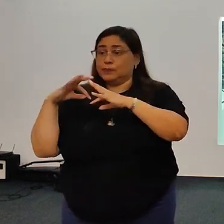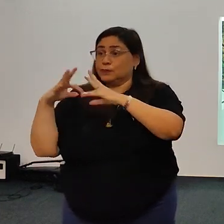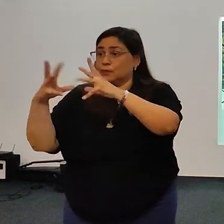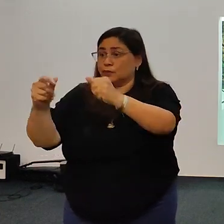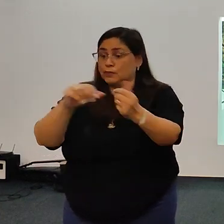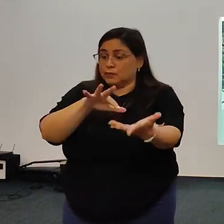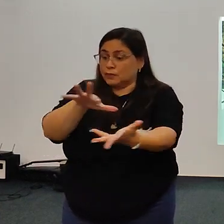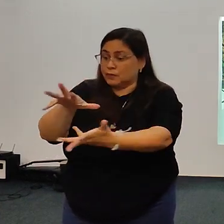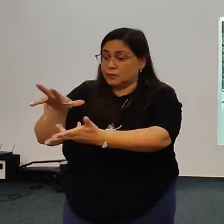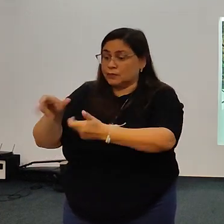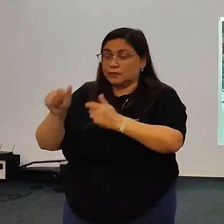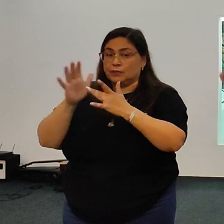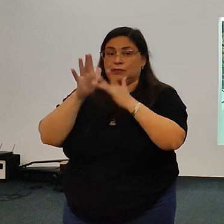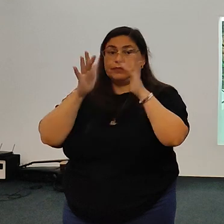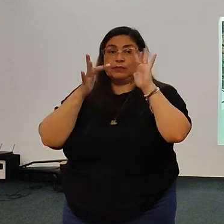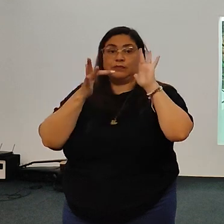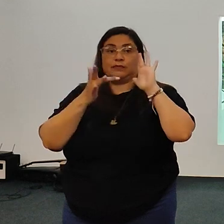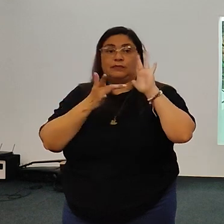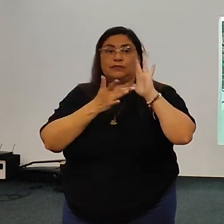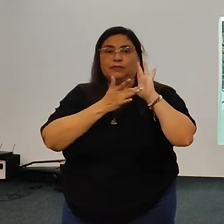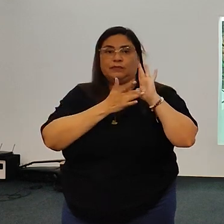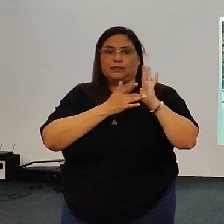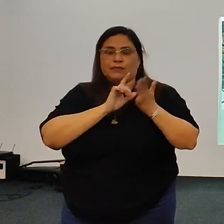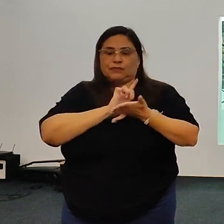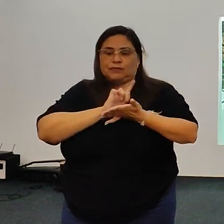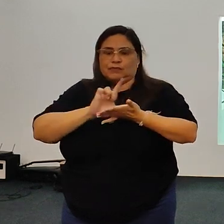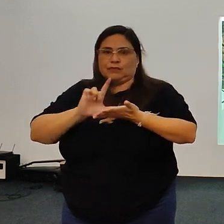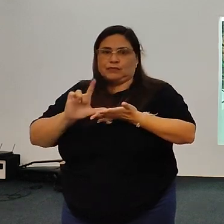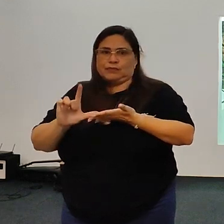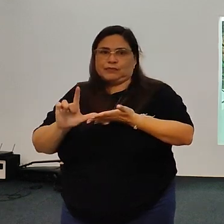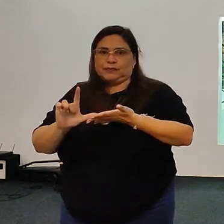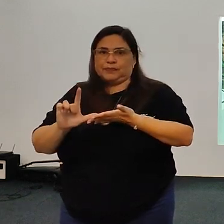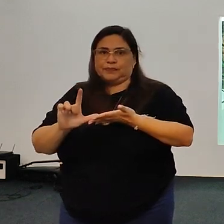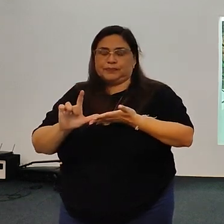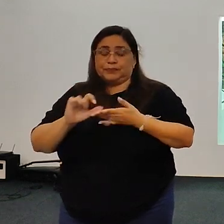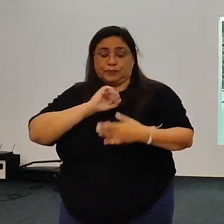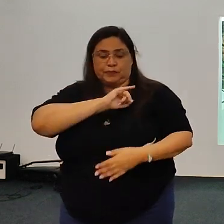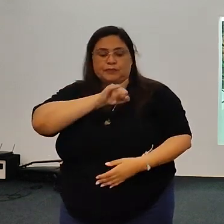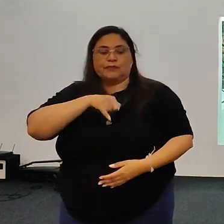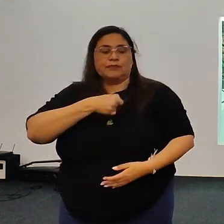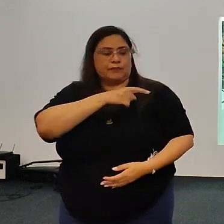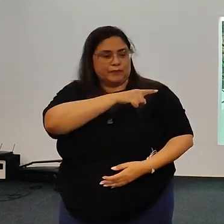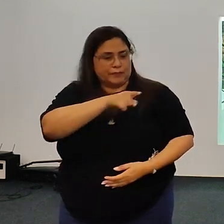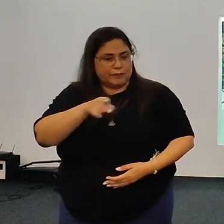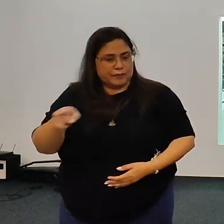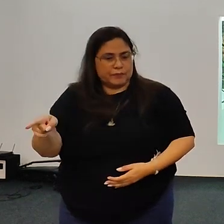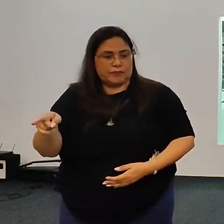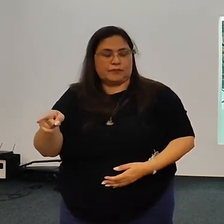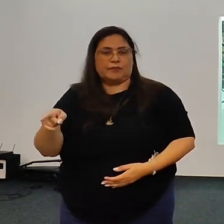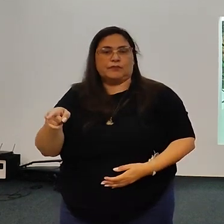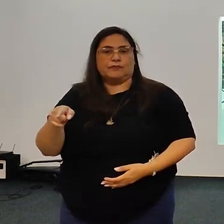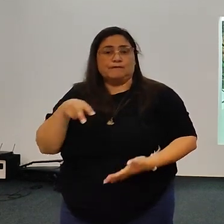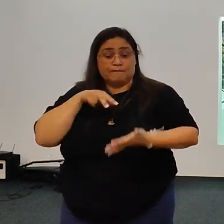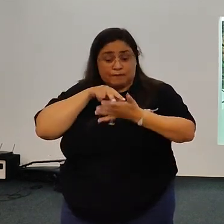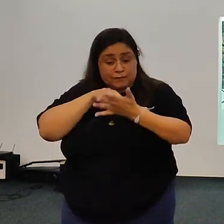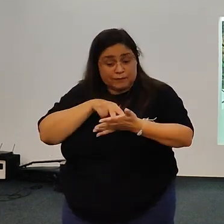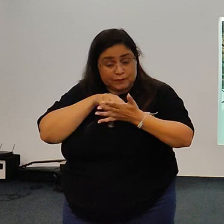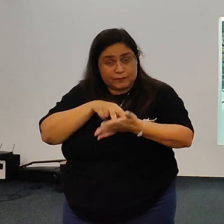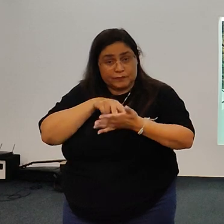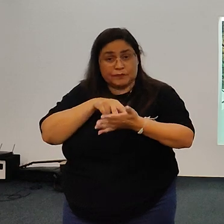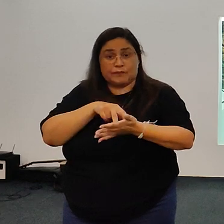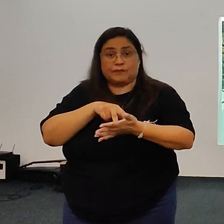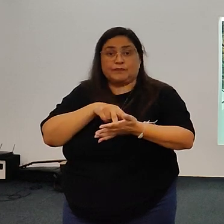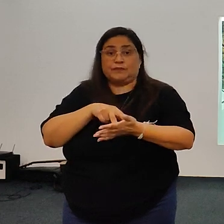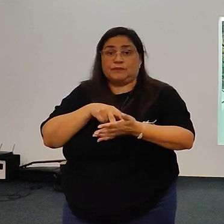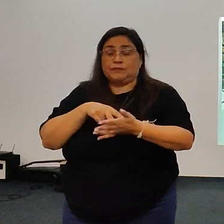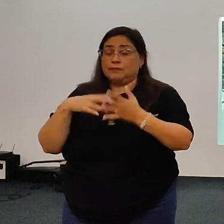todo. João estava dizendo assim: olha, gente, eu estou escrevendo isso para que vocês firmem os seus passos daqui por diante, para que